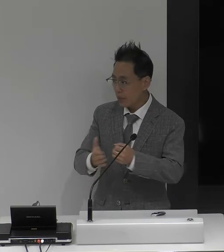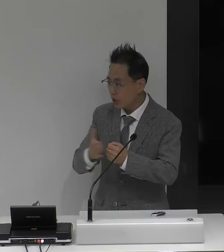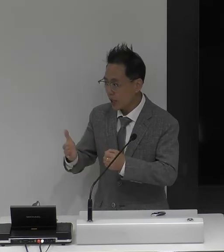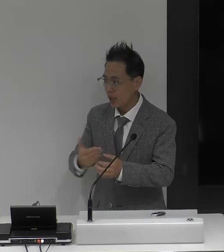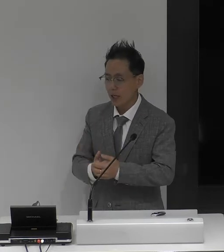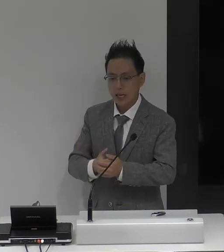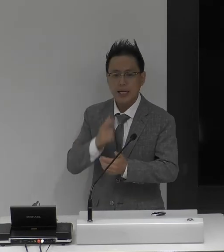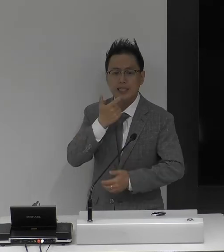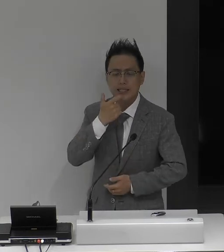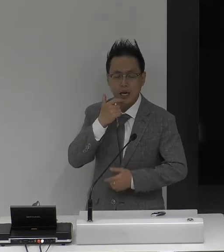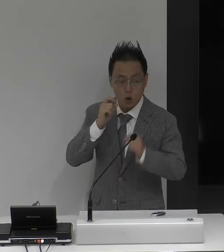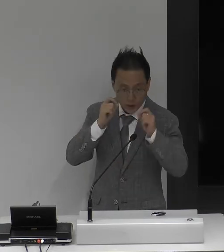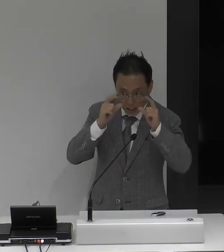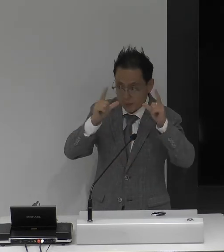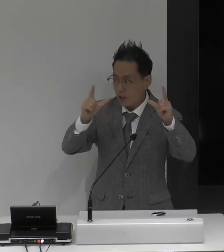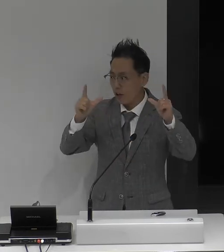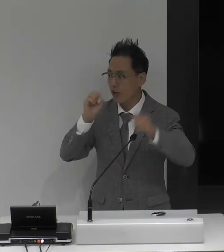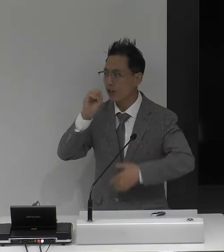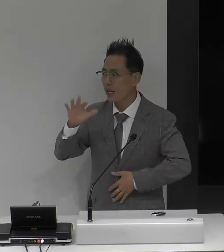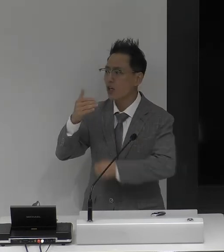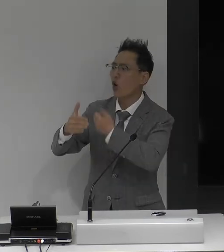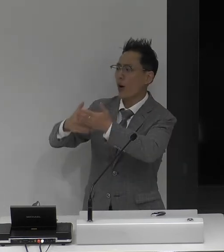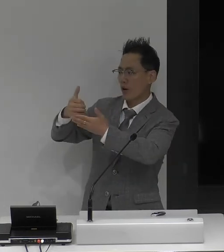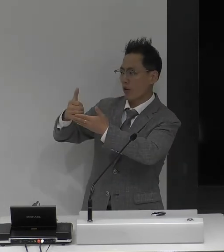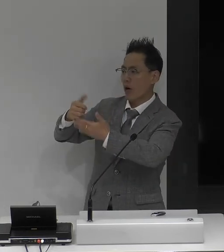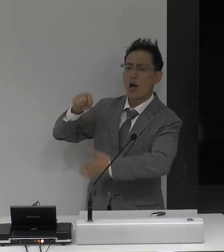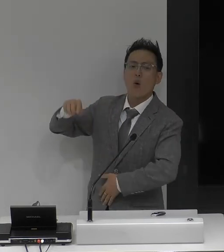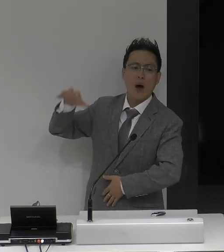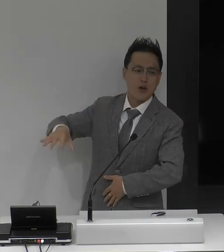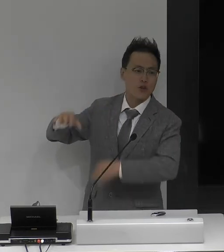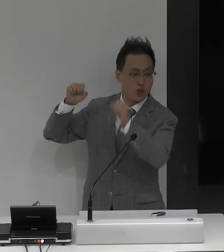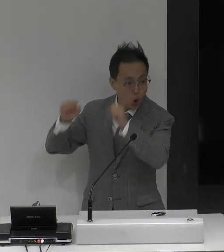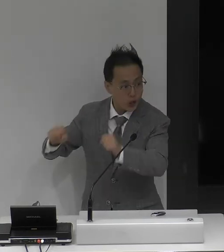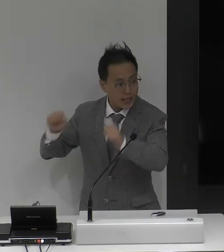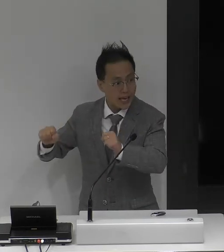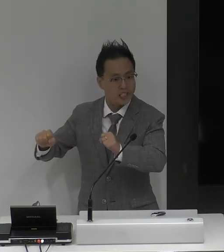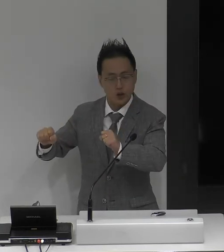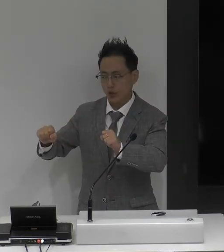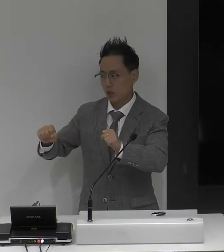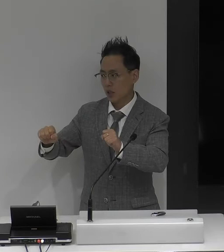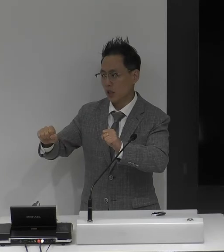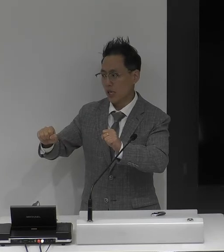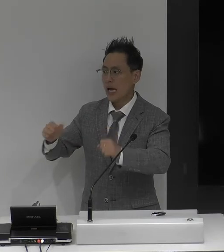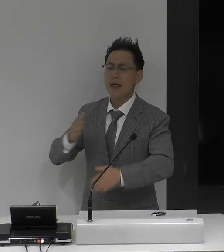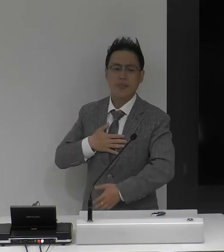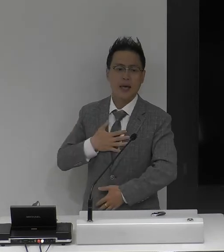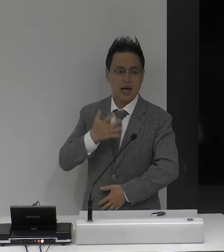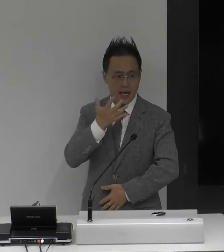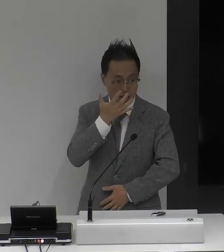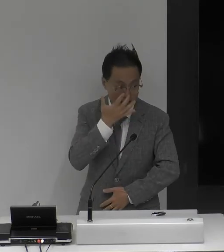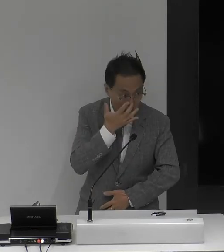때문에 야곱이 잠에서 깨어 이르되 여호와여 과연 여기 계시거늘 내가 알지